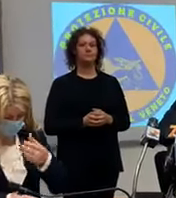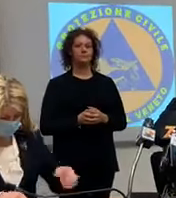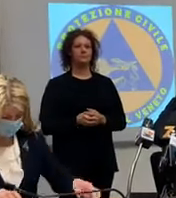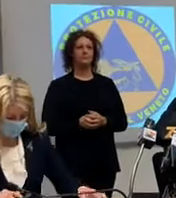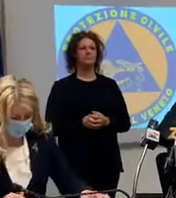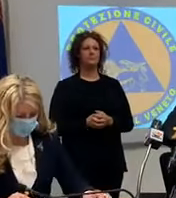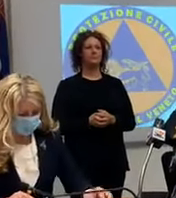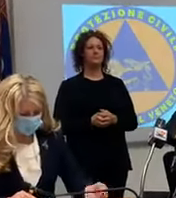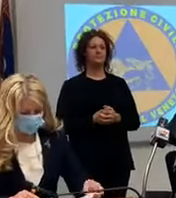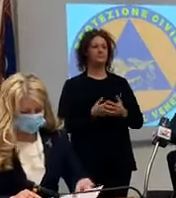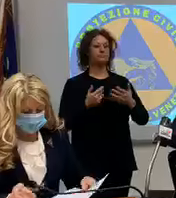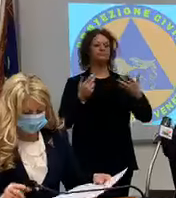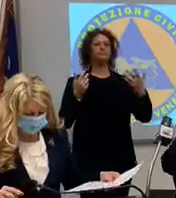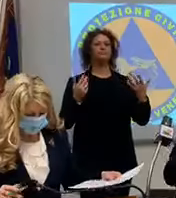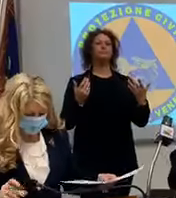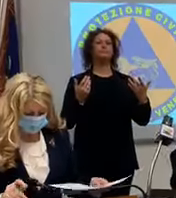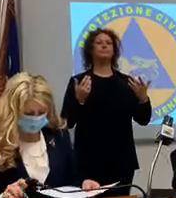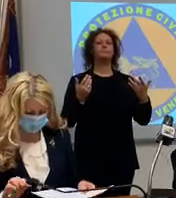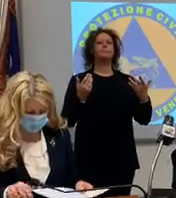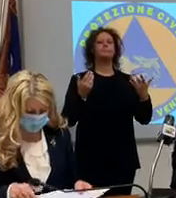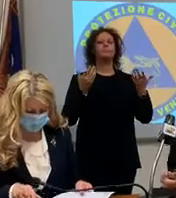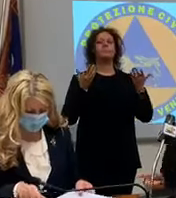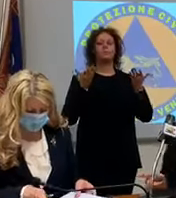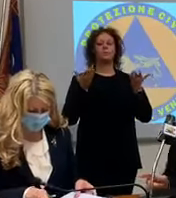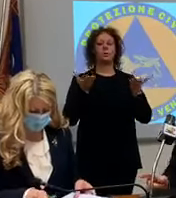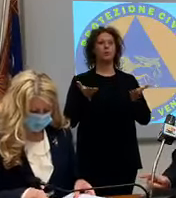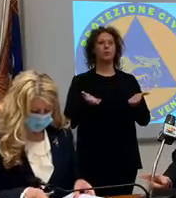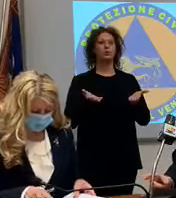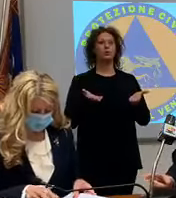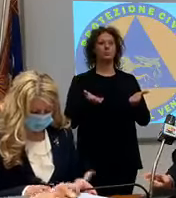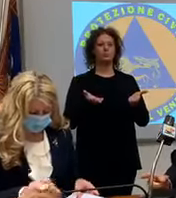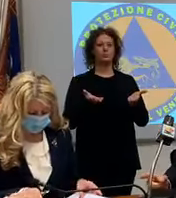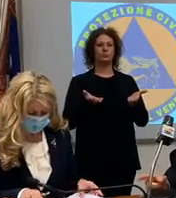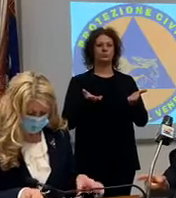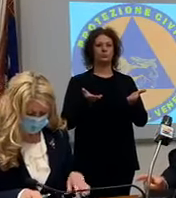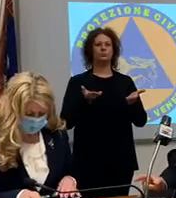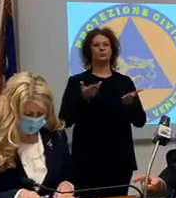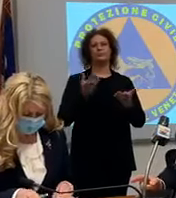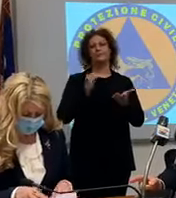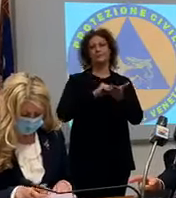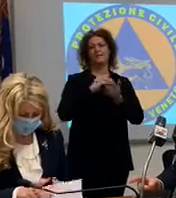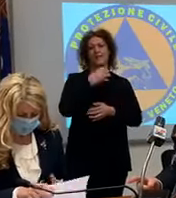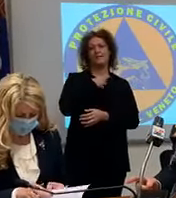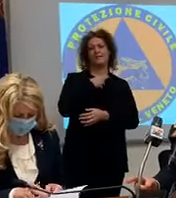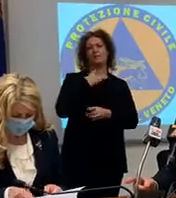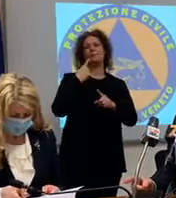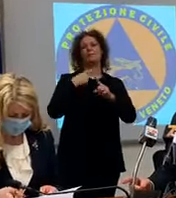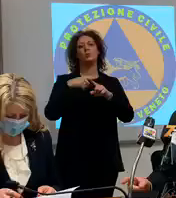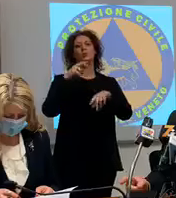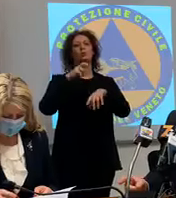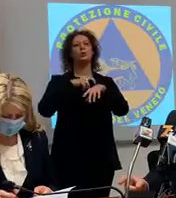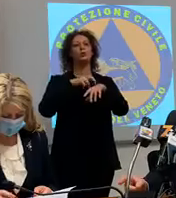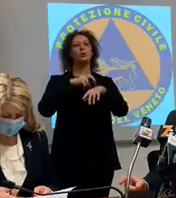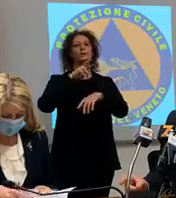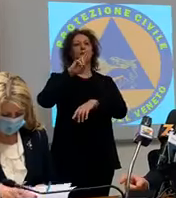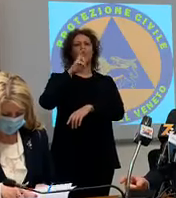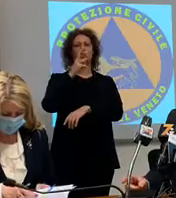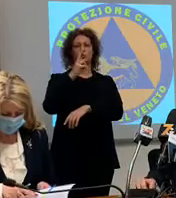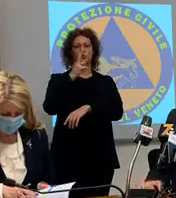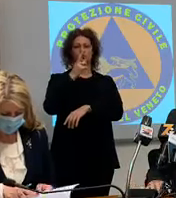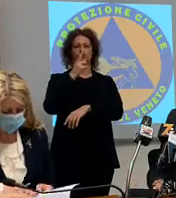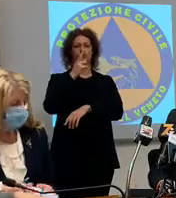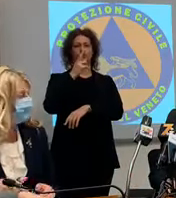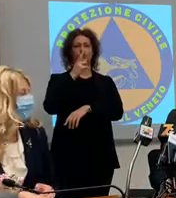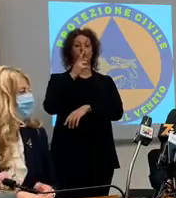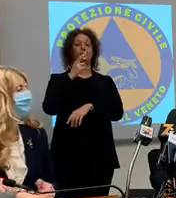Allora partirei subito allora oggi c'è anche oltre agli assessori c'è anche la dottoressa russo che